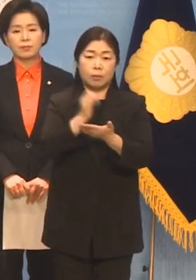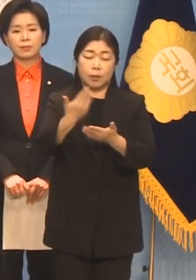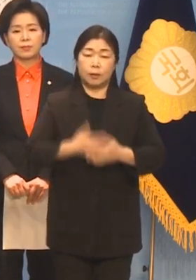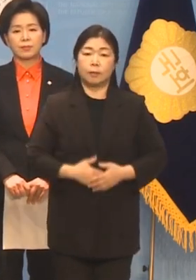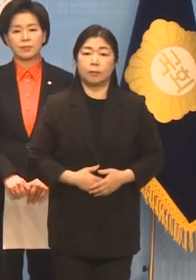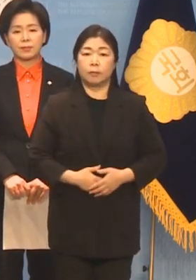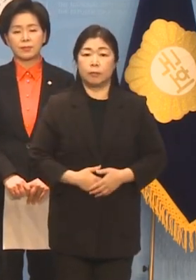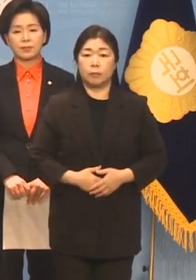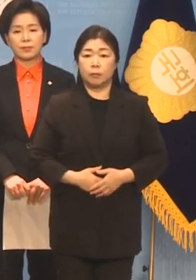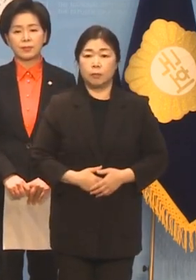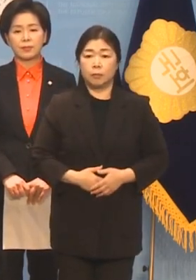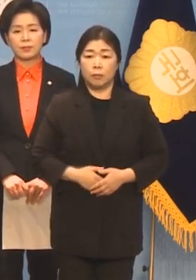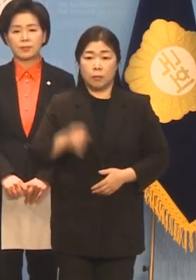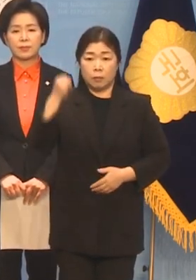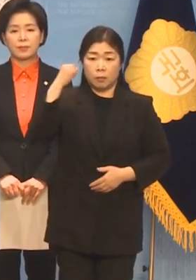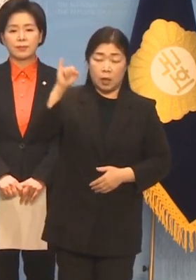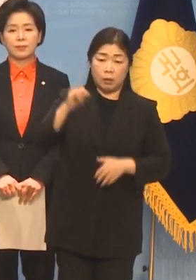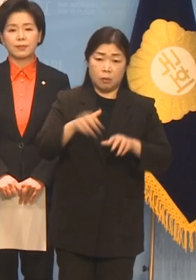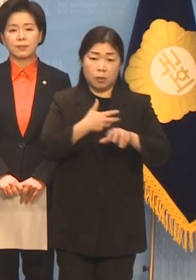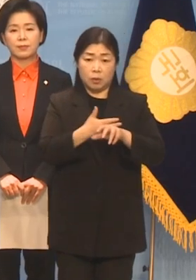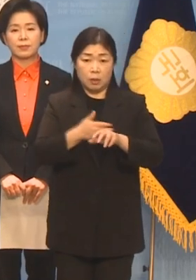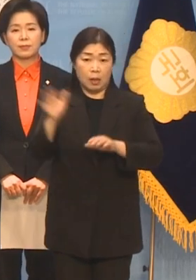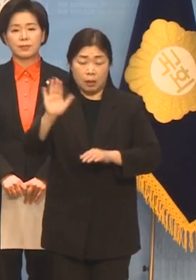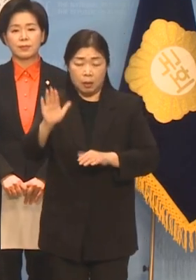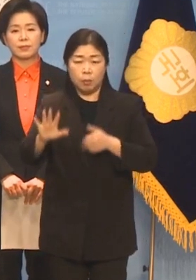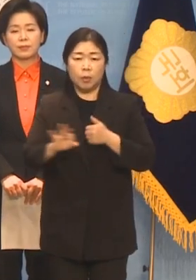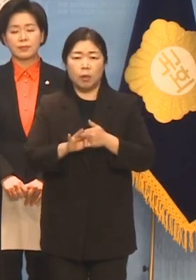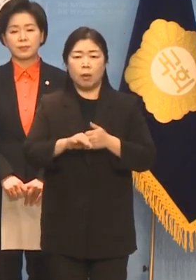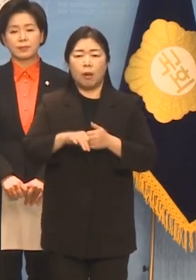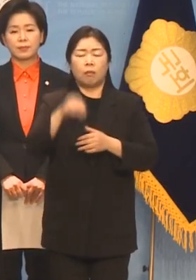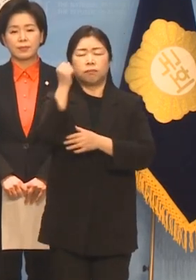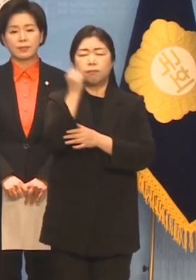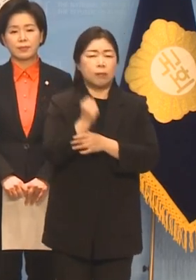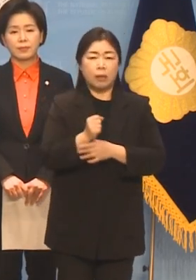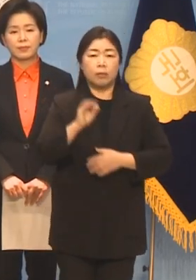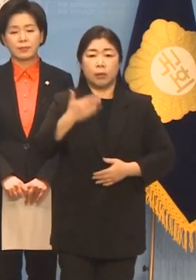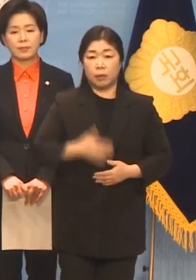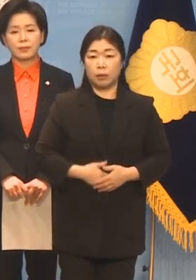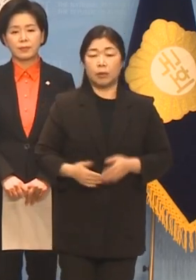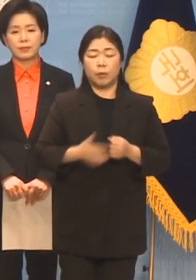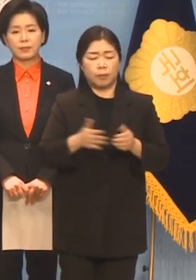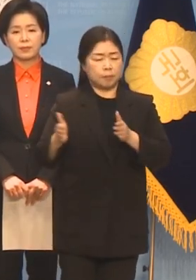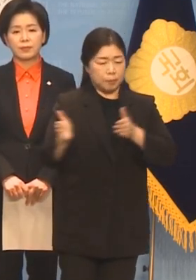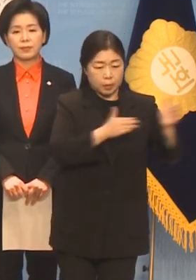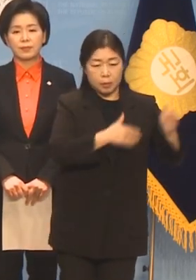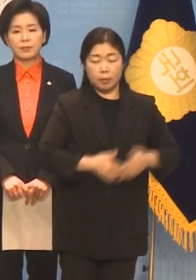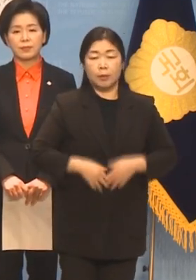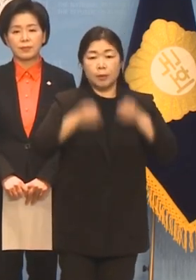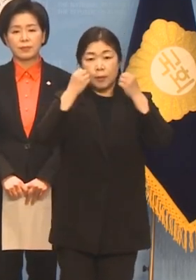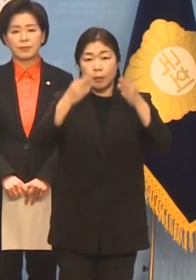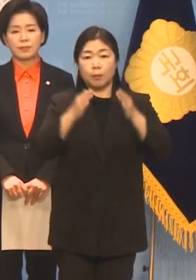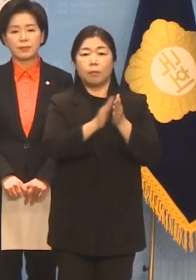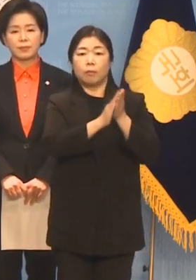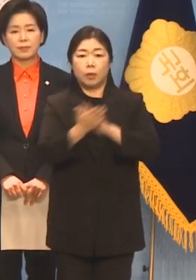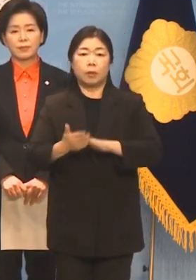가로막는 낡고 삐걱거리는 것들을 새롭고 힘차게 돌아가는 것들로